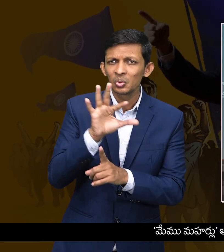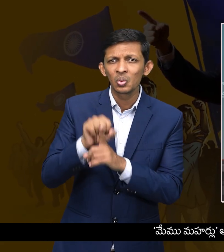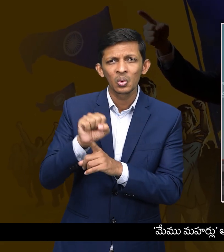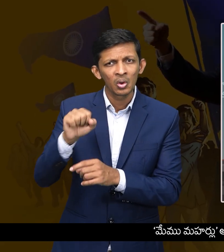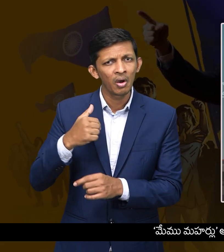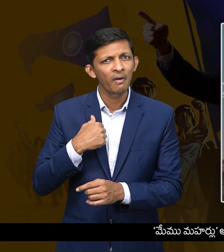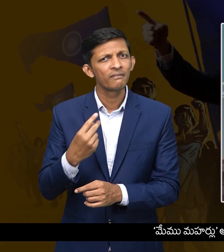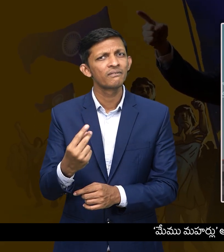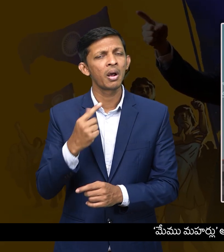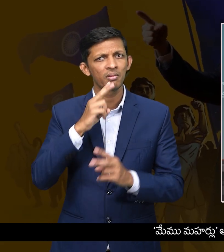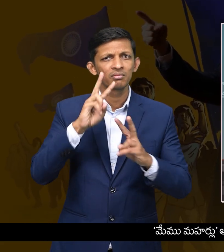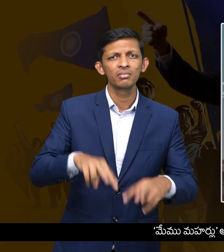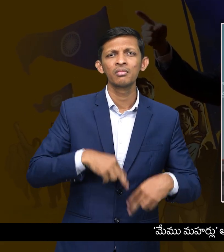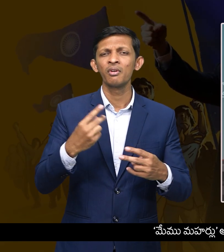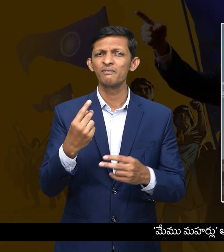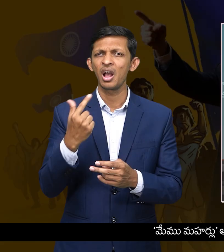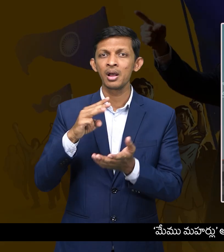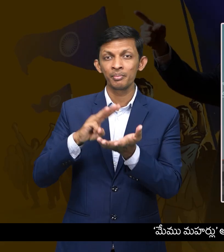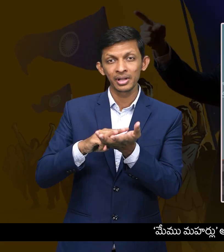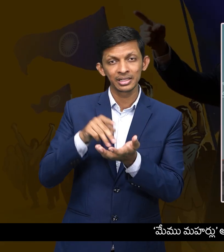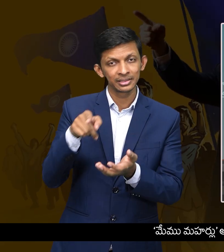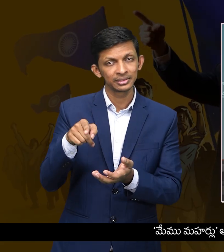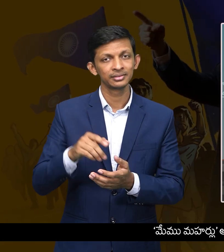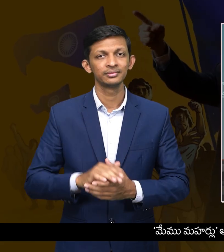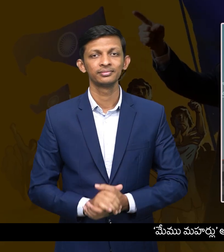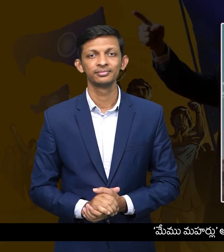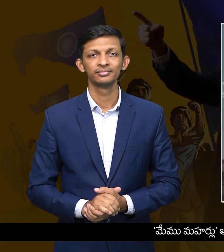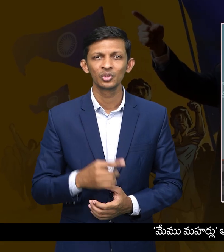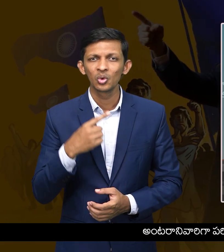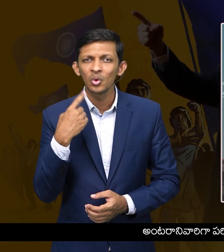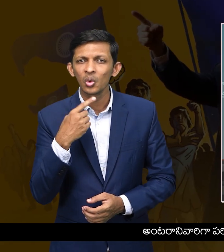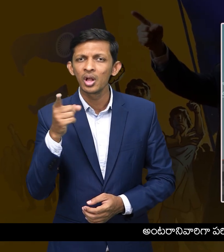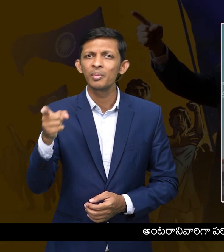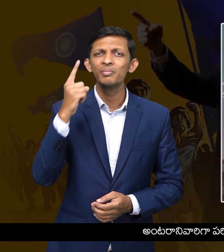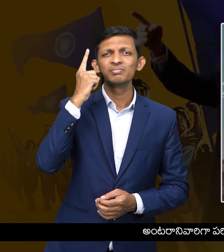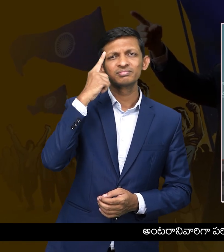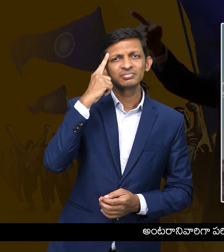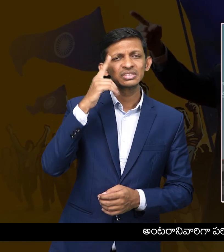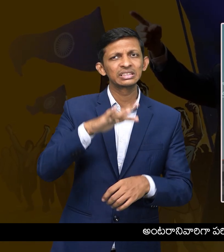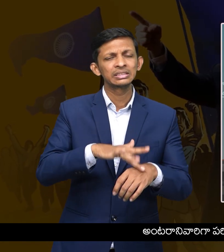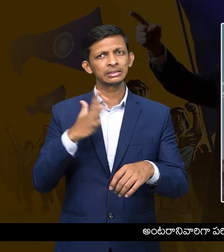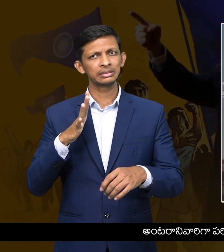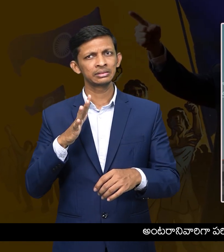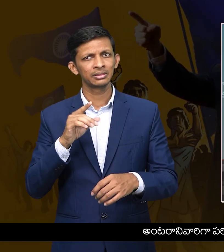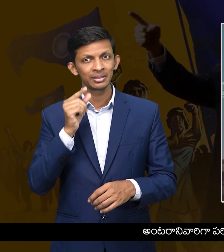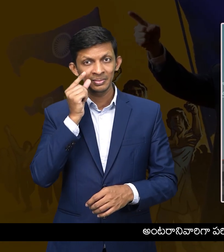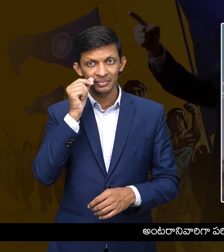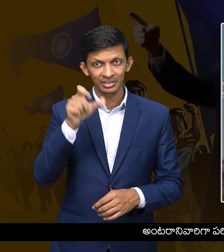మేము మహర్లు అని నేను వెంటనే సమాధానమిచ్చాను. అంటరాని వారిగా పరిగణించబడే మా కులం పేరు విన్న